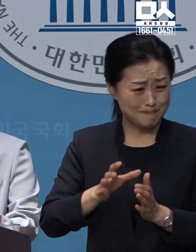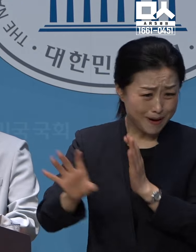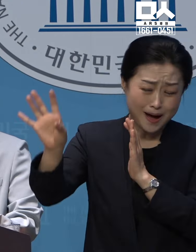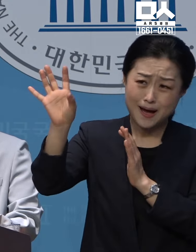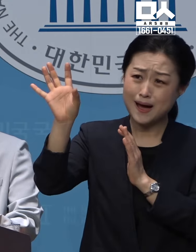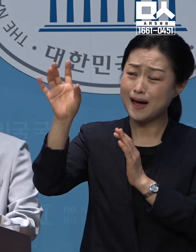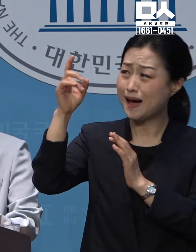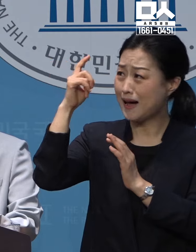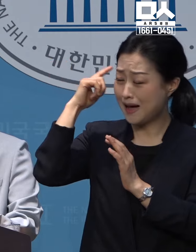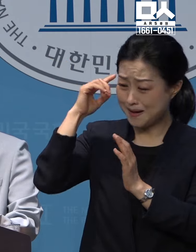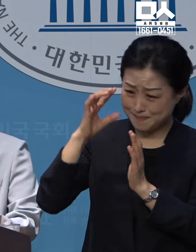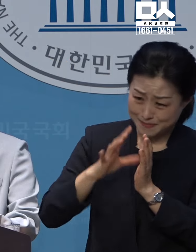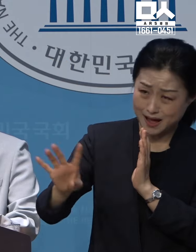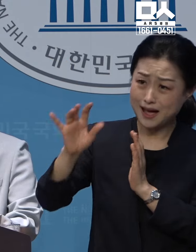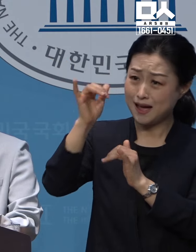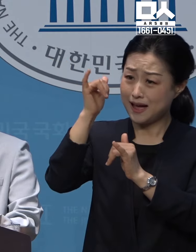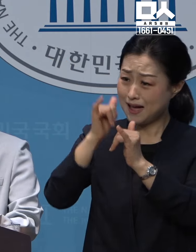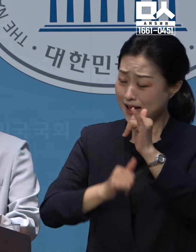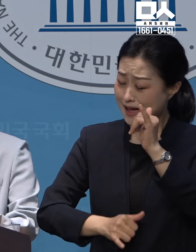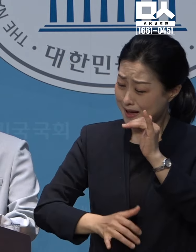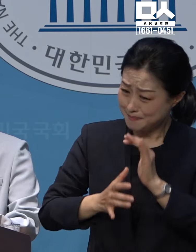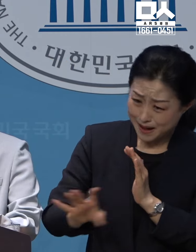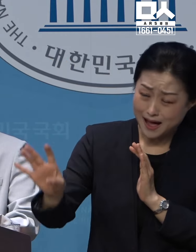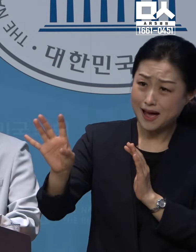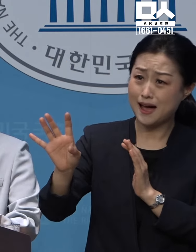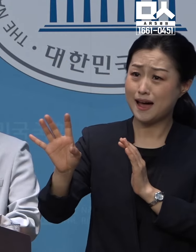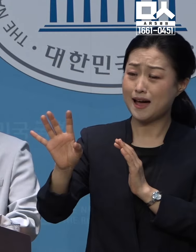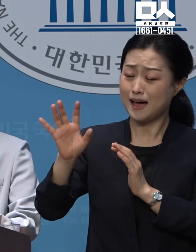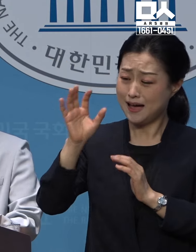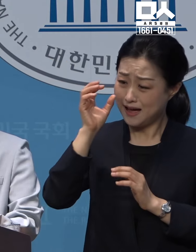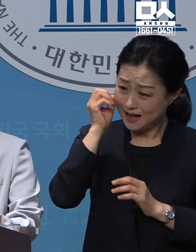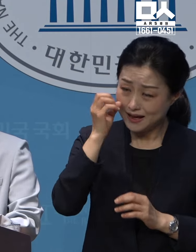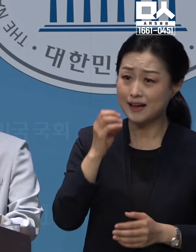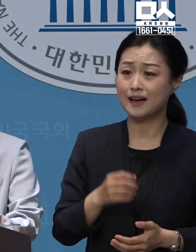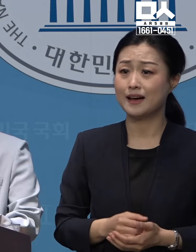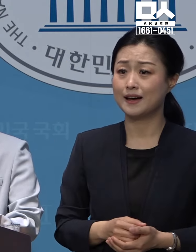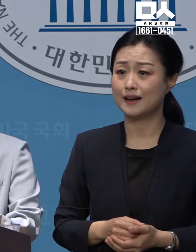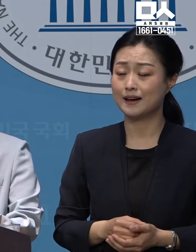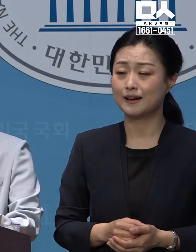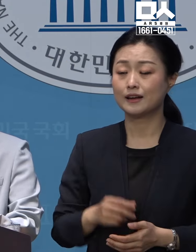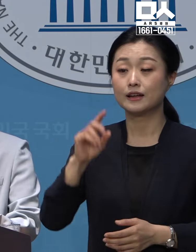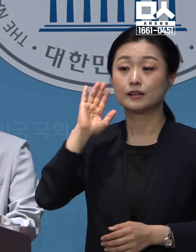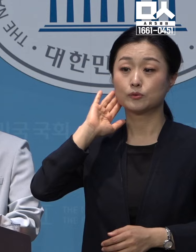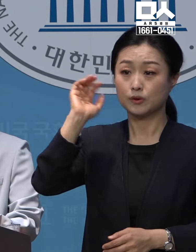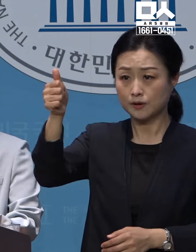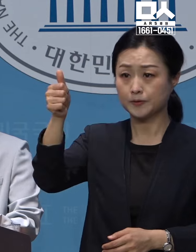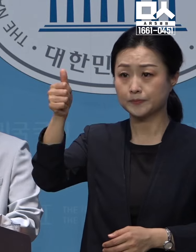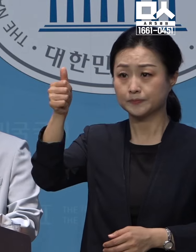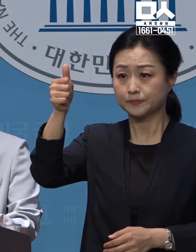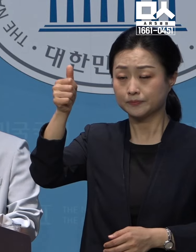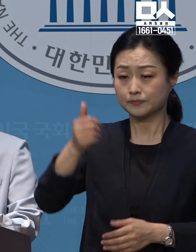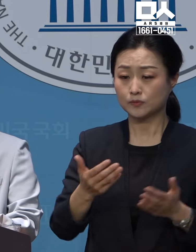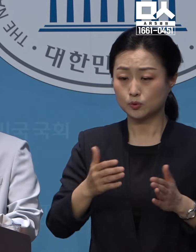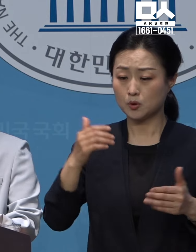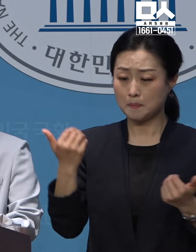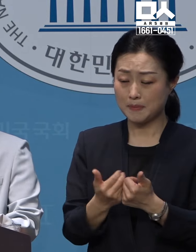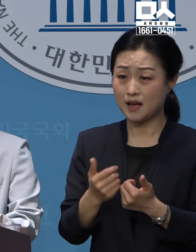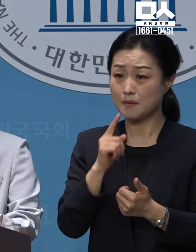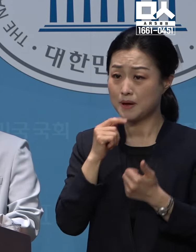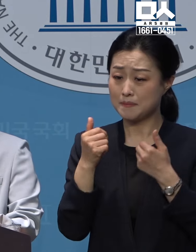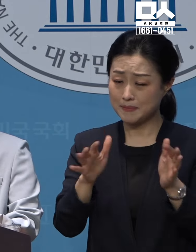아니라 반역사적 반사회적 기입니다 윤성 대통령은 반노동